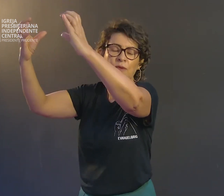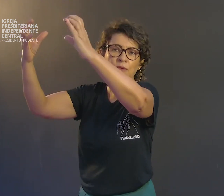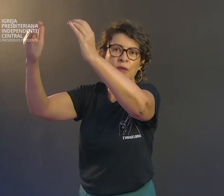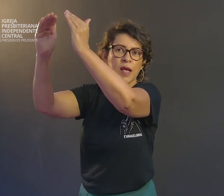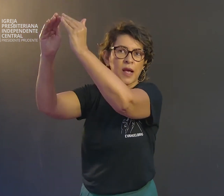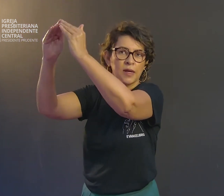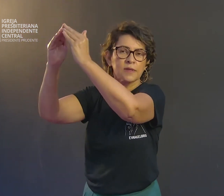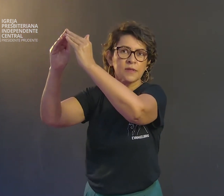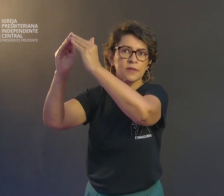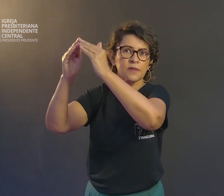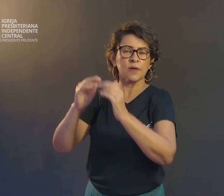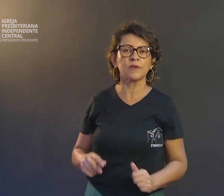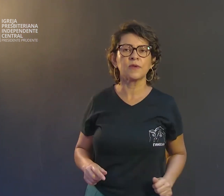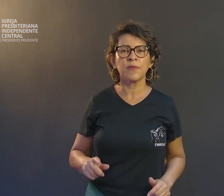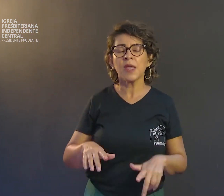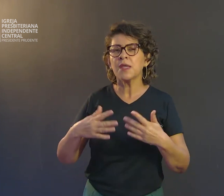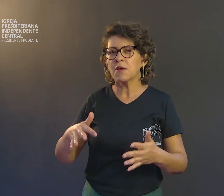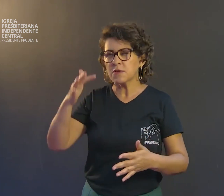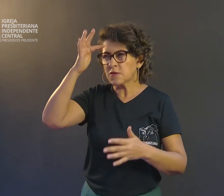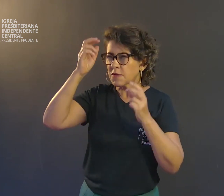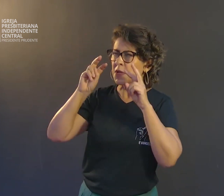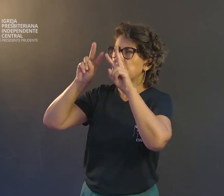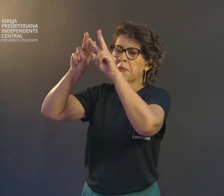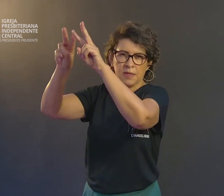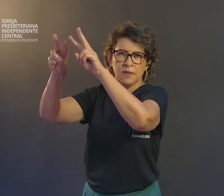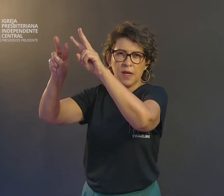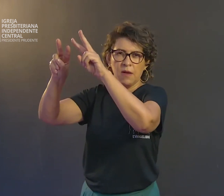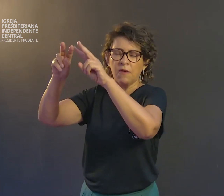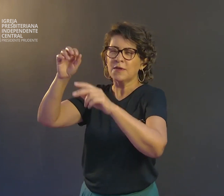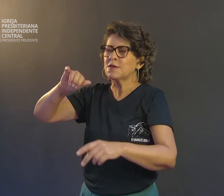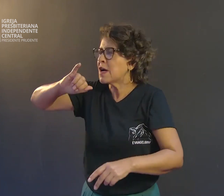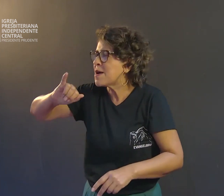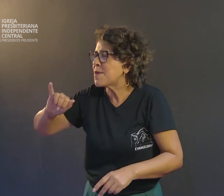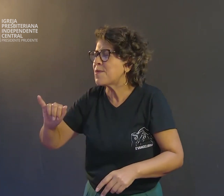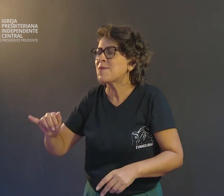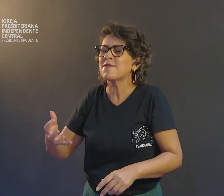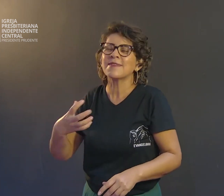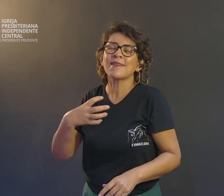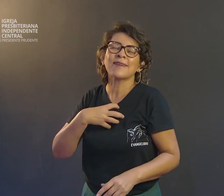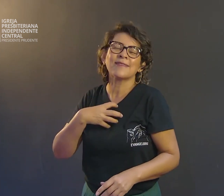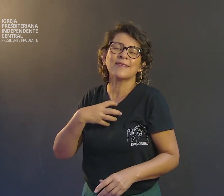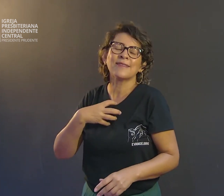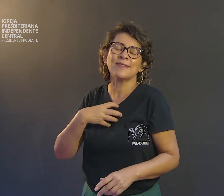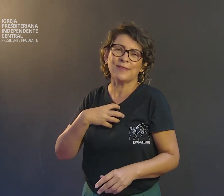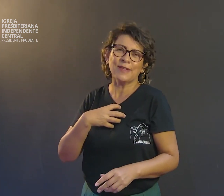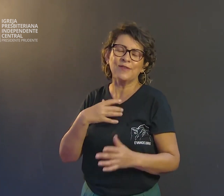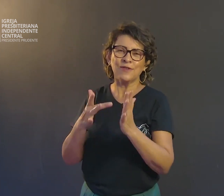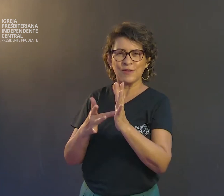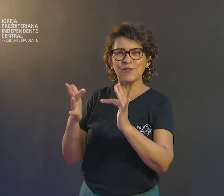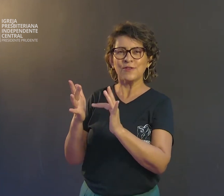desfrutará de sua presença em seu paraíso. No céu, teremos um corpo glorificado,